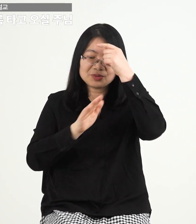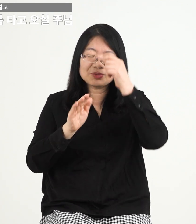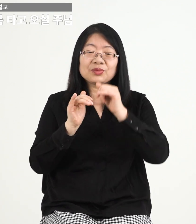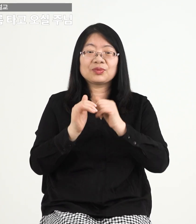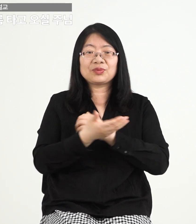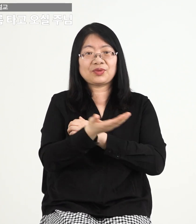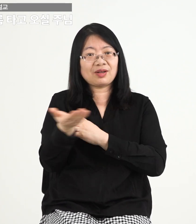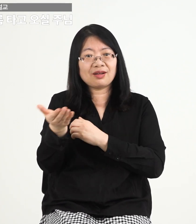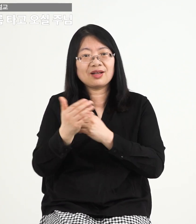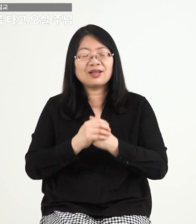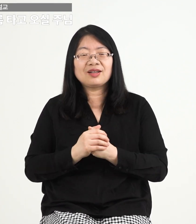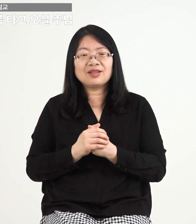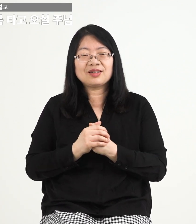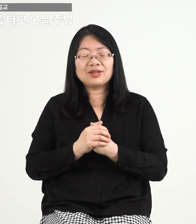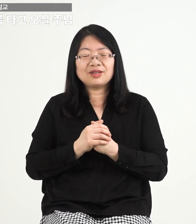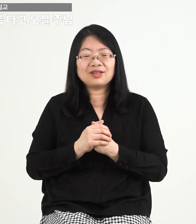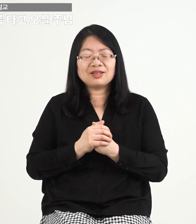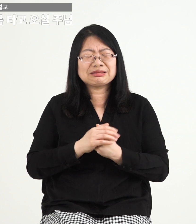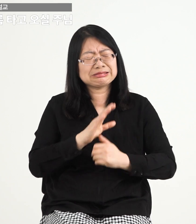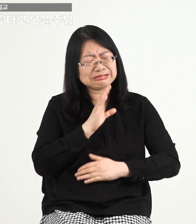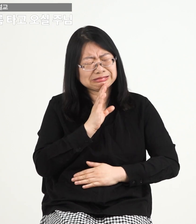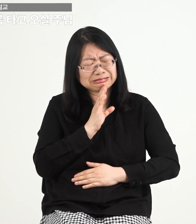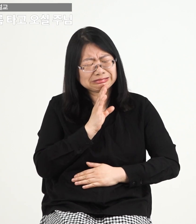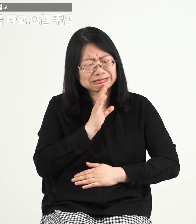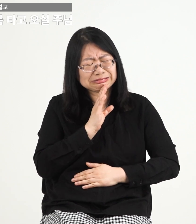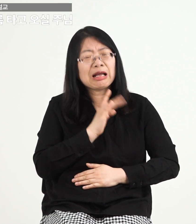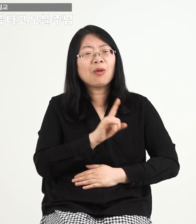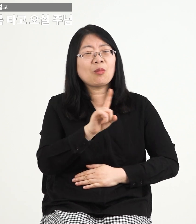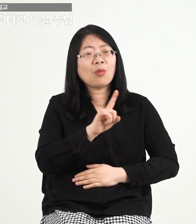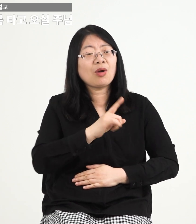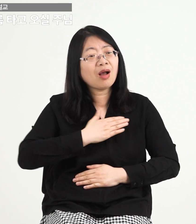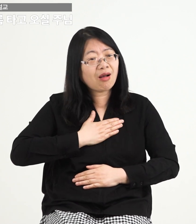여러분, 뭐가 진짜인지 아십니까?